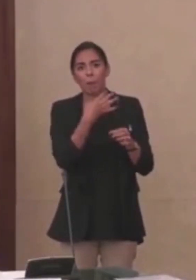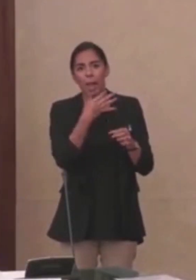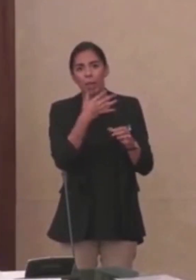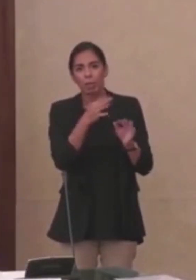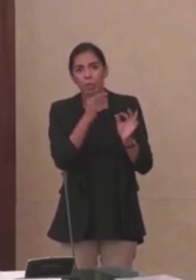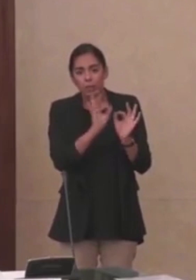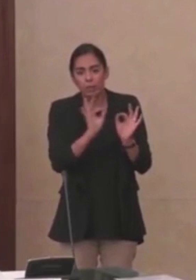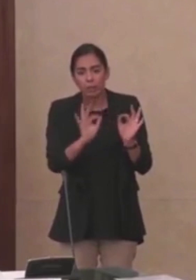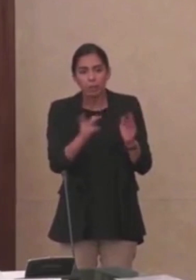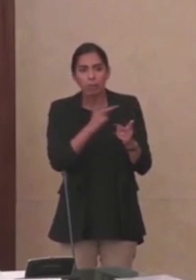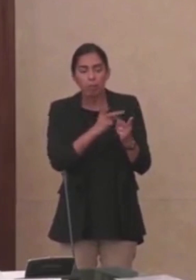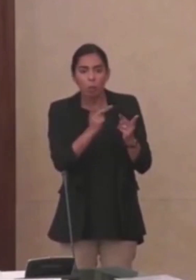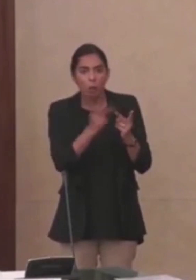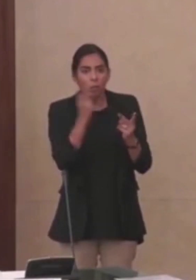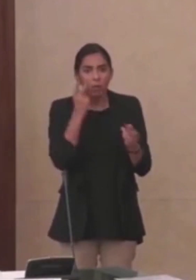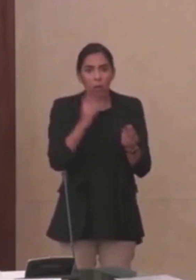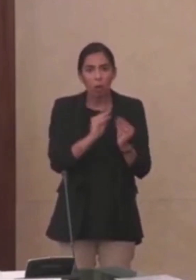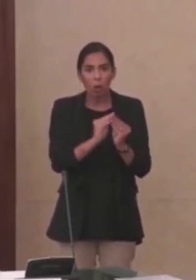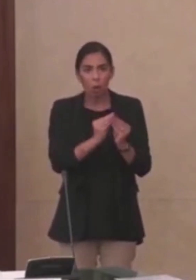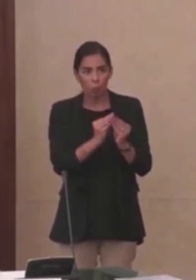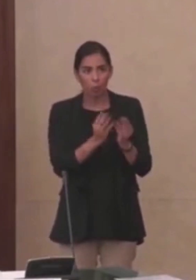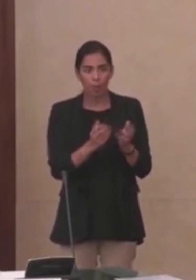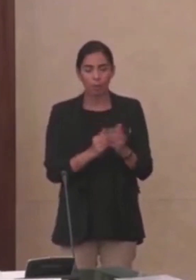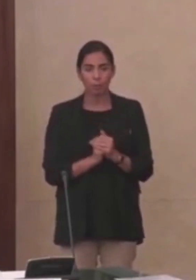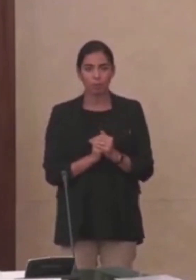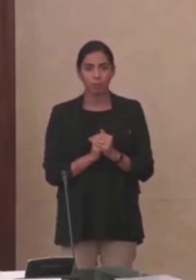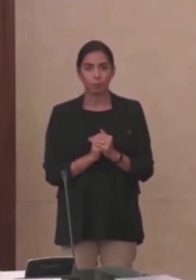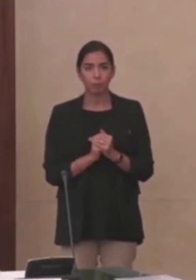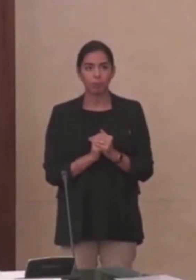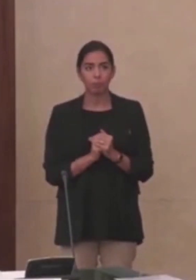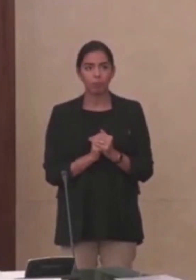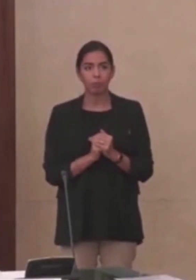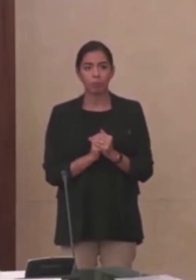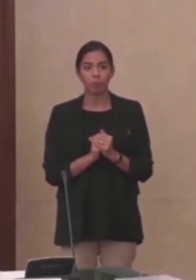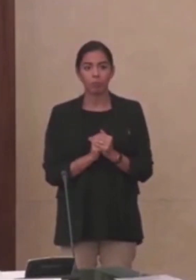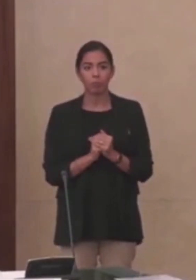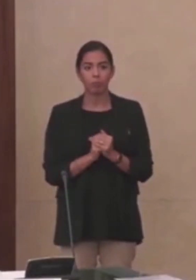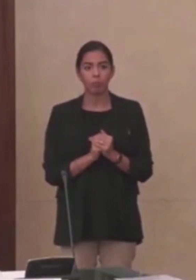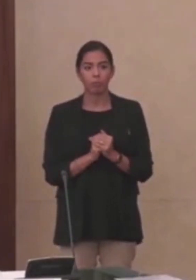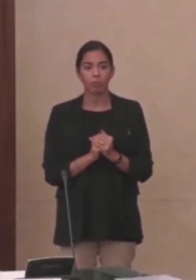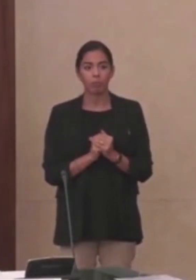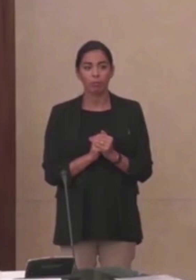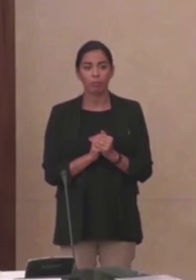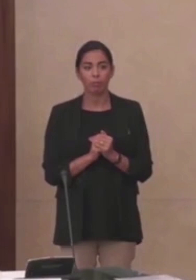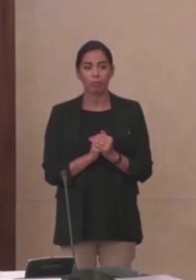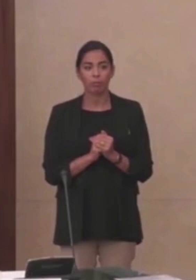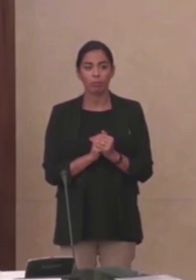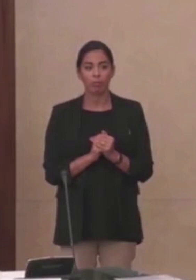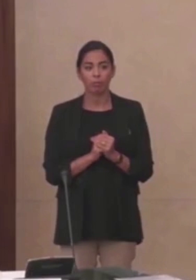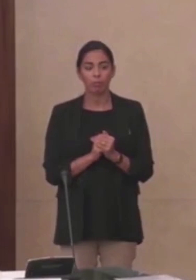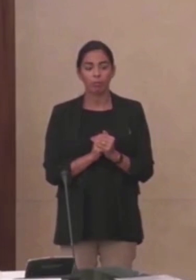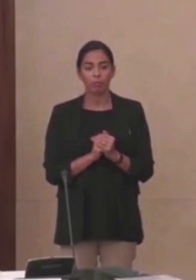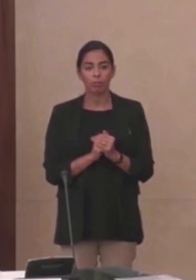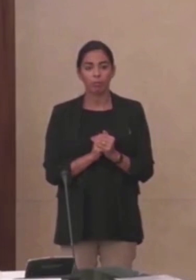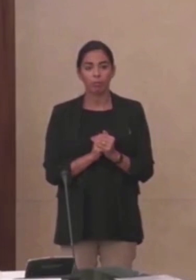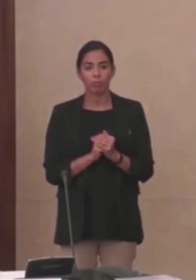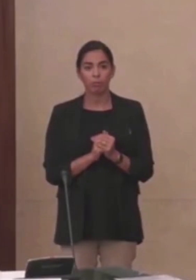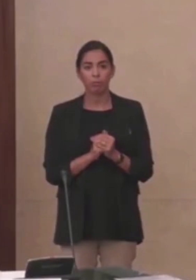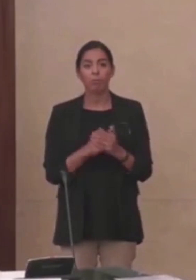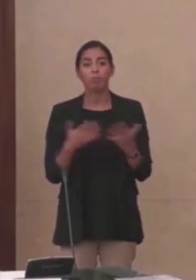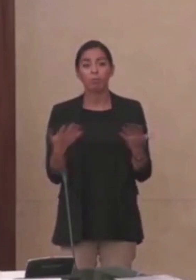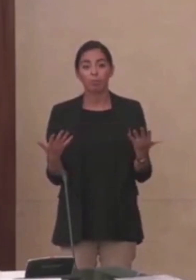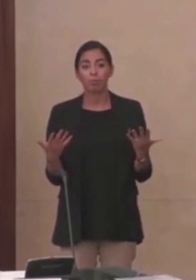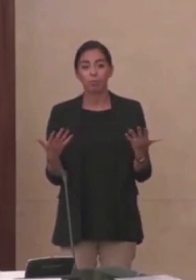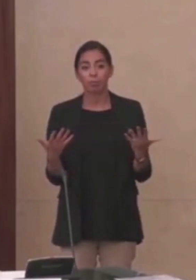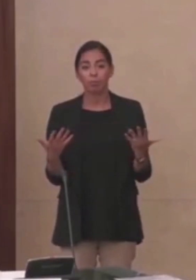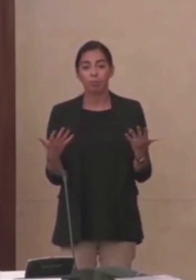en donnant des protocoles de médicaments expérimentaux et en cherchant de donner une réponse.